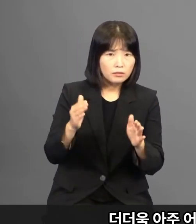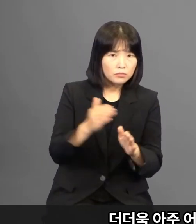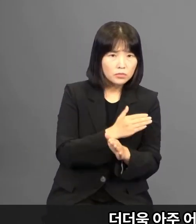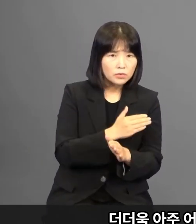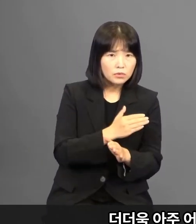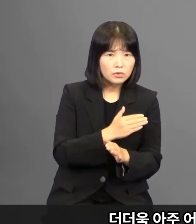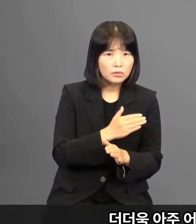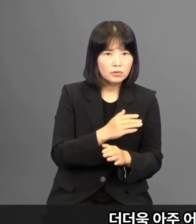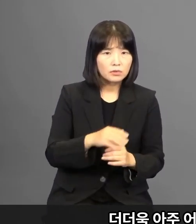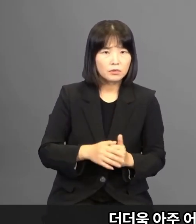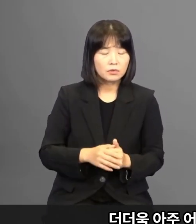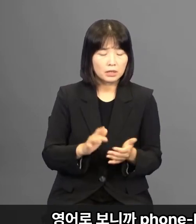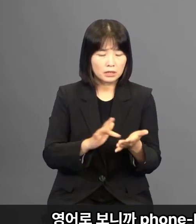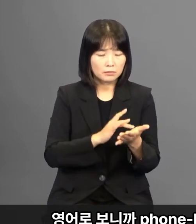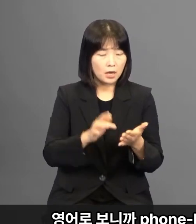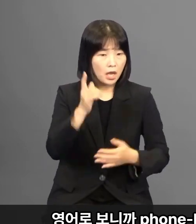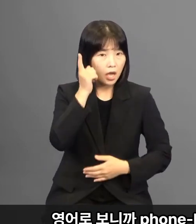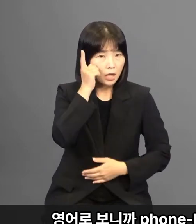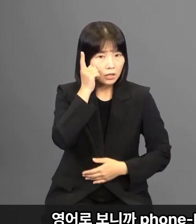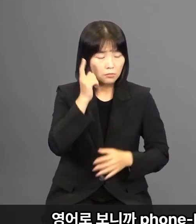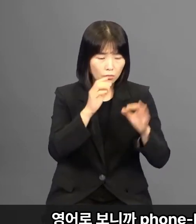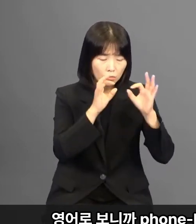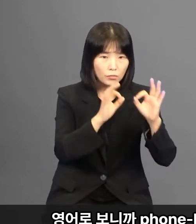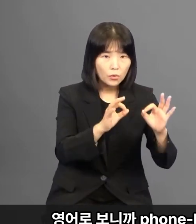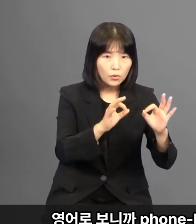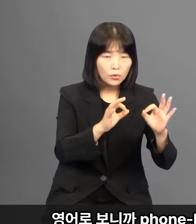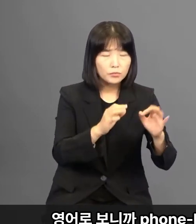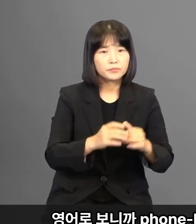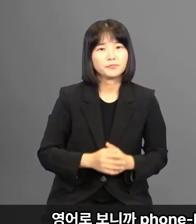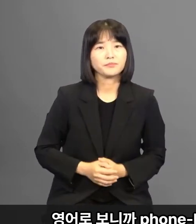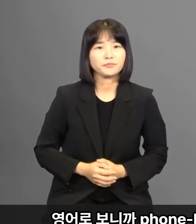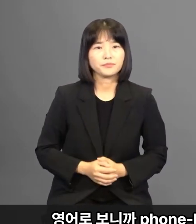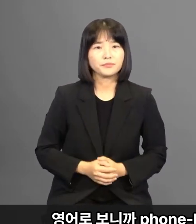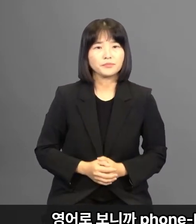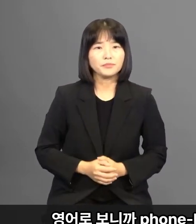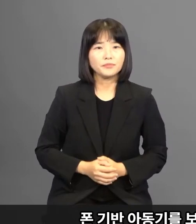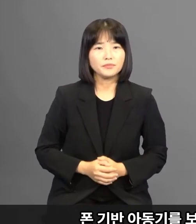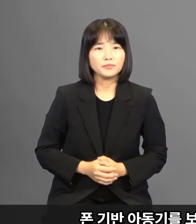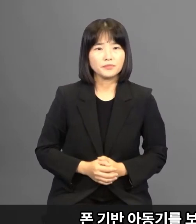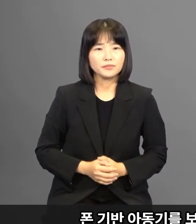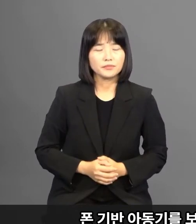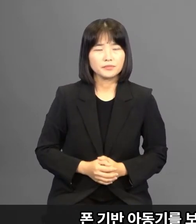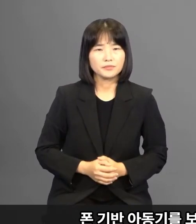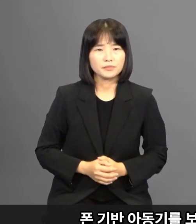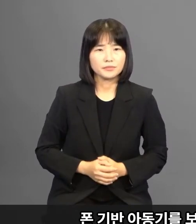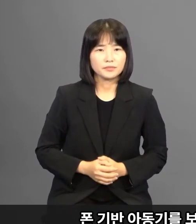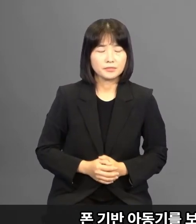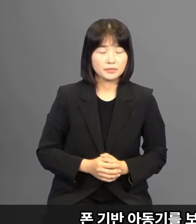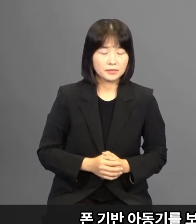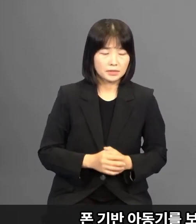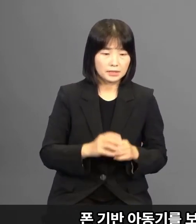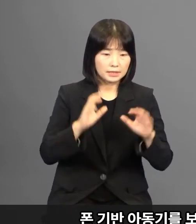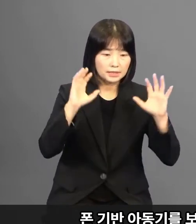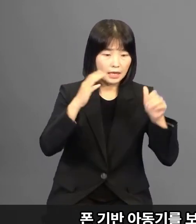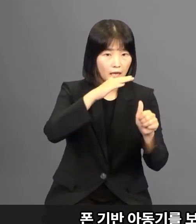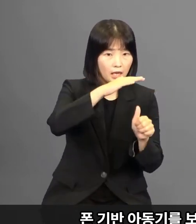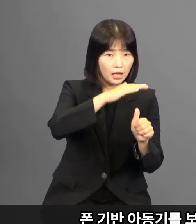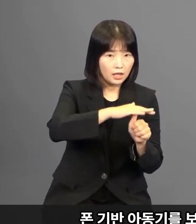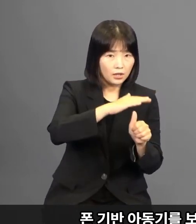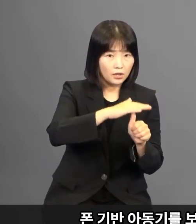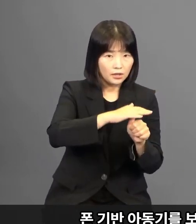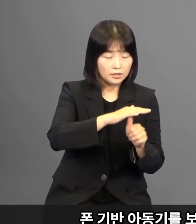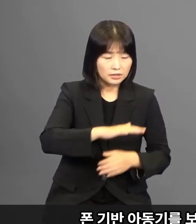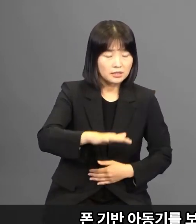폰에 노출이 된, 영어로 보니까 Phone Based Childhood라고 되어 있어요. 폰 기반 아동기를 보낸